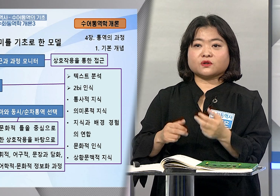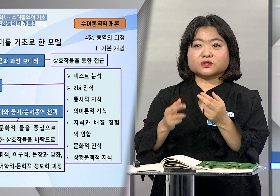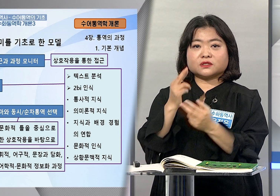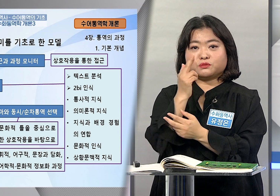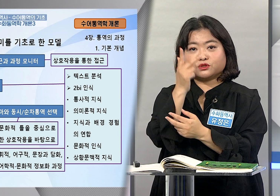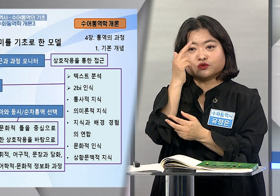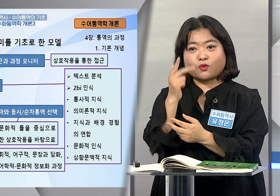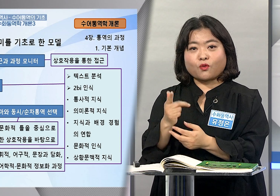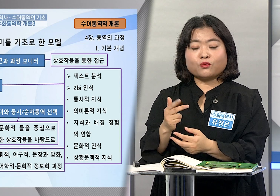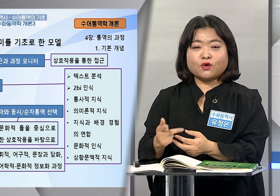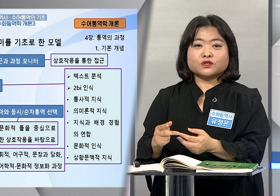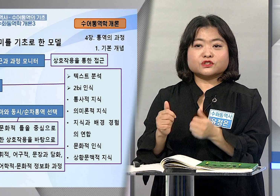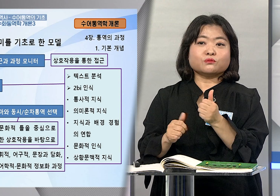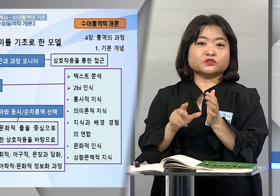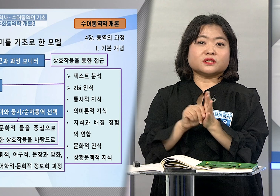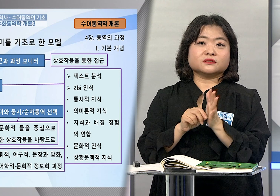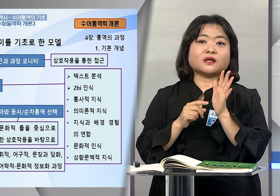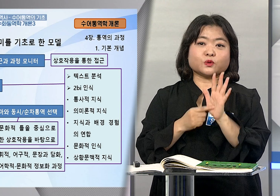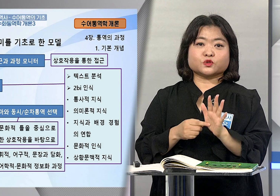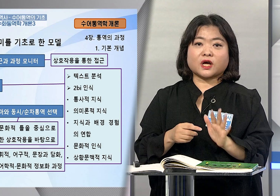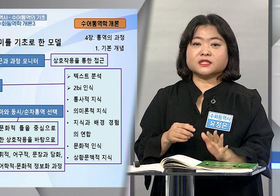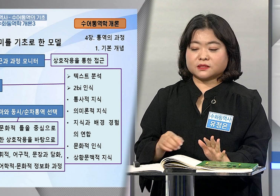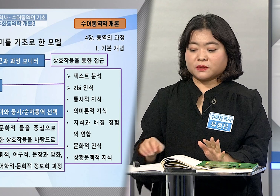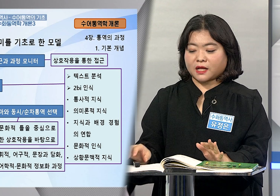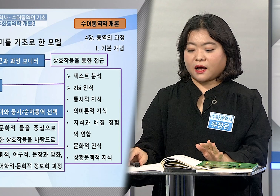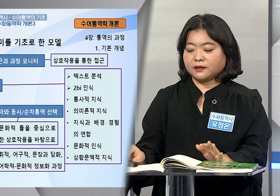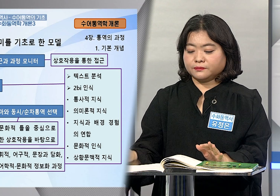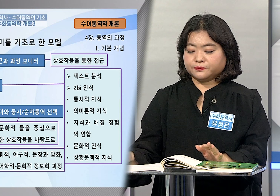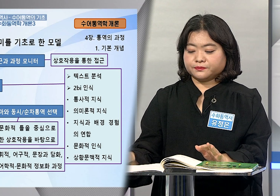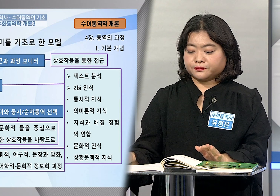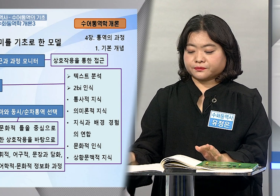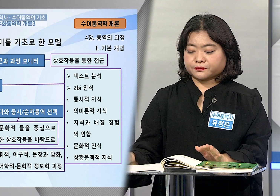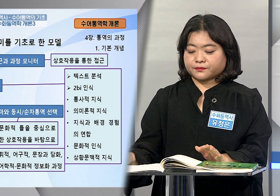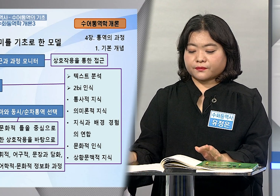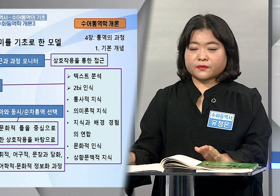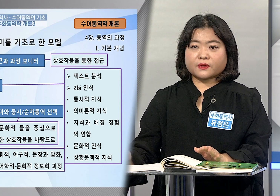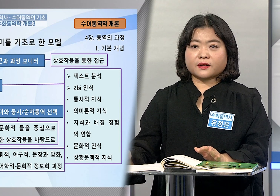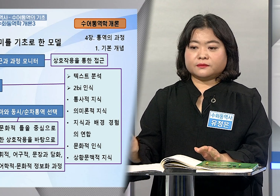역시 비우고 시험 문제는 나올 수가 있습니다.